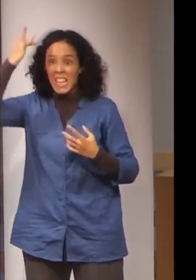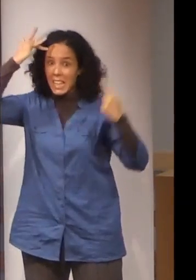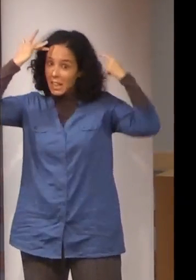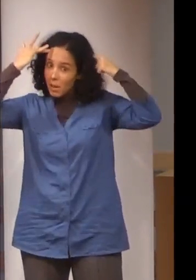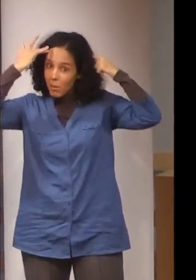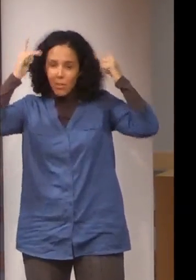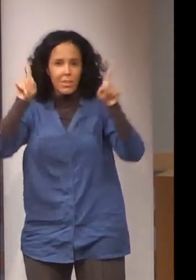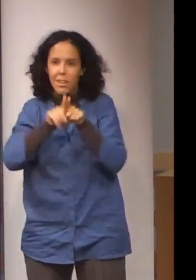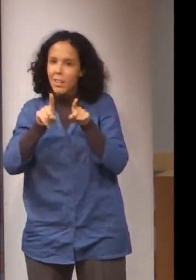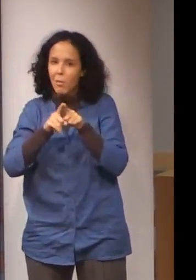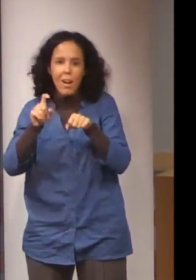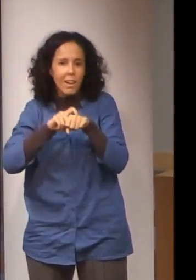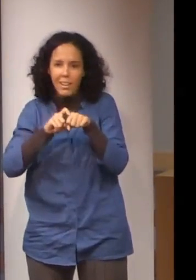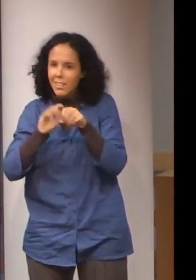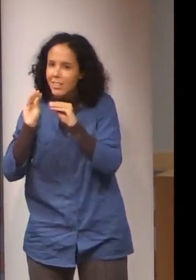mundo se dice